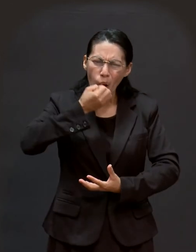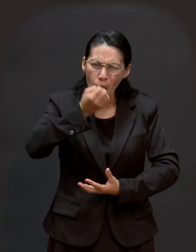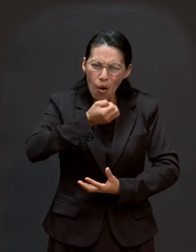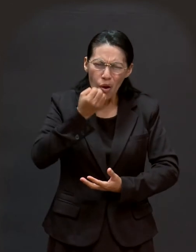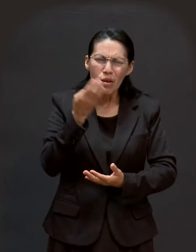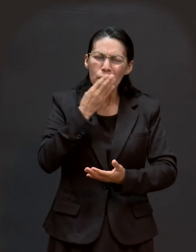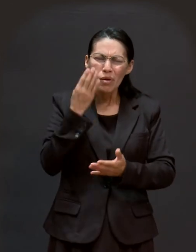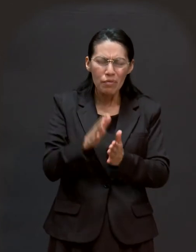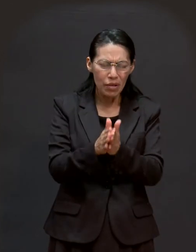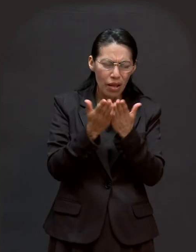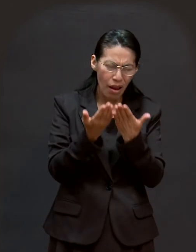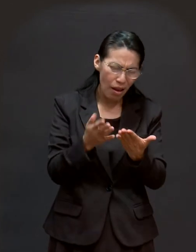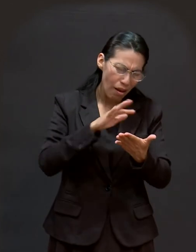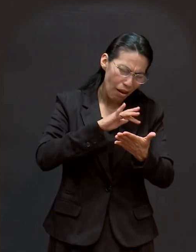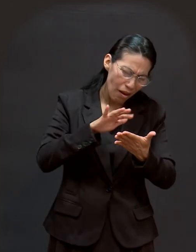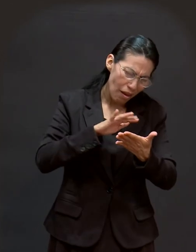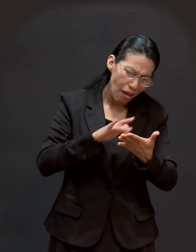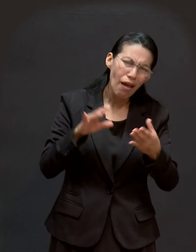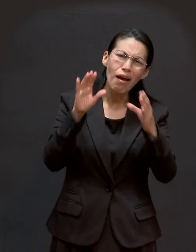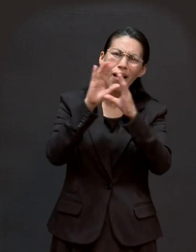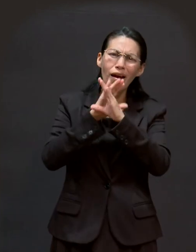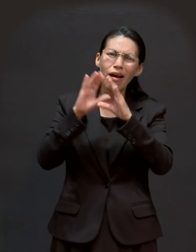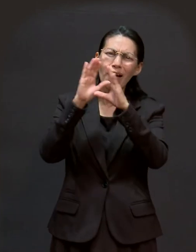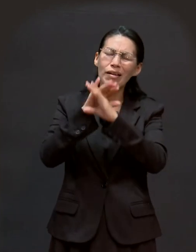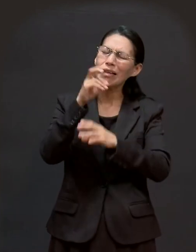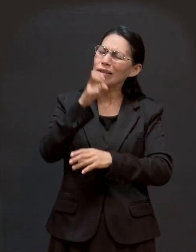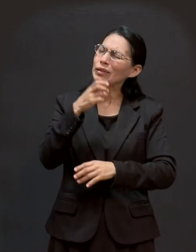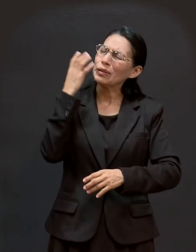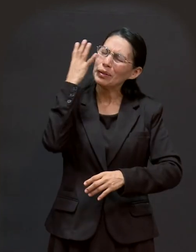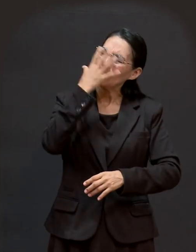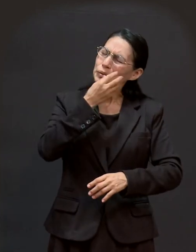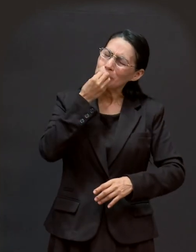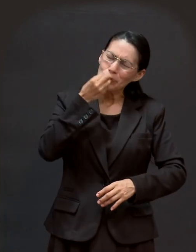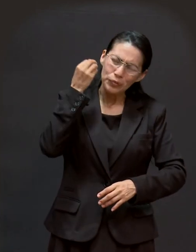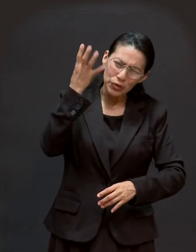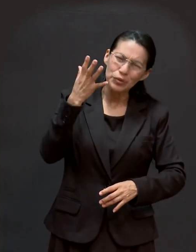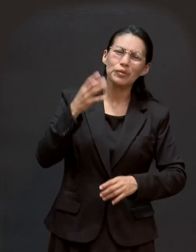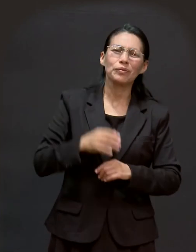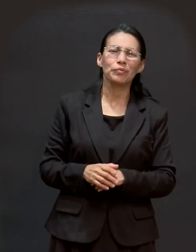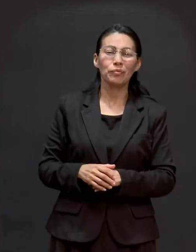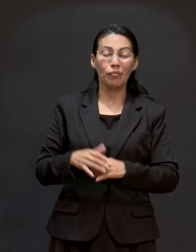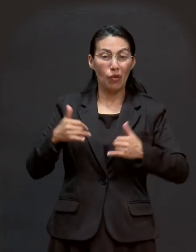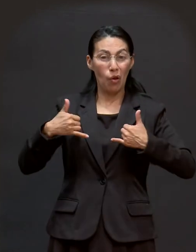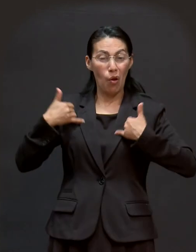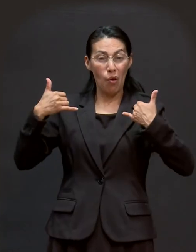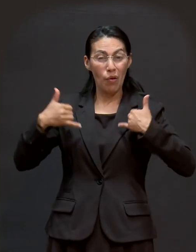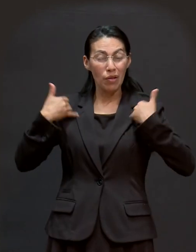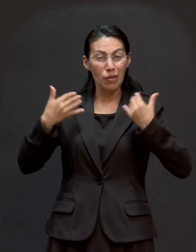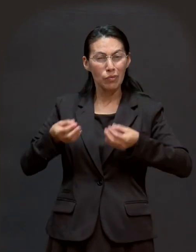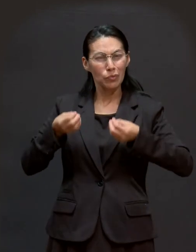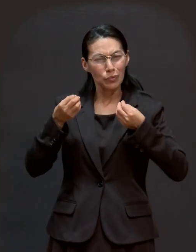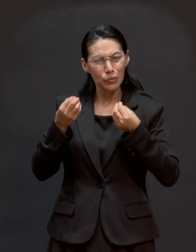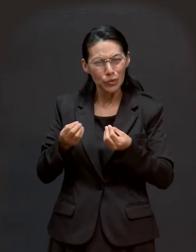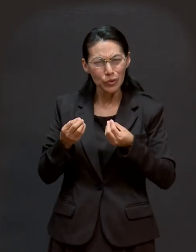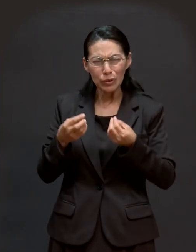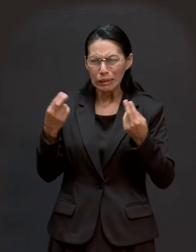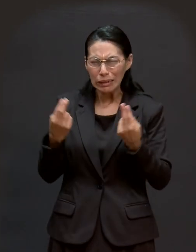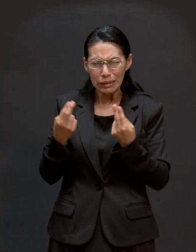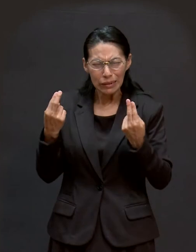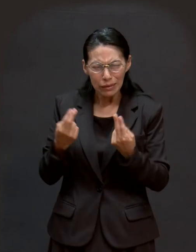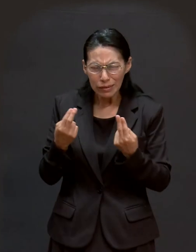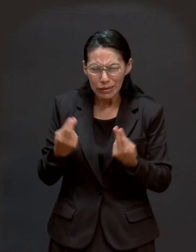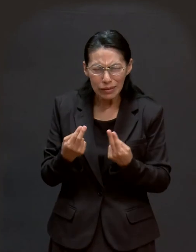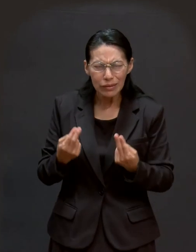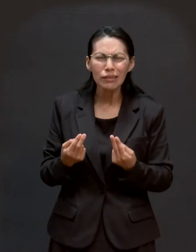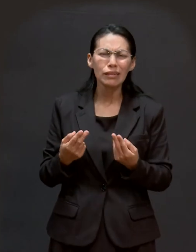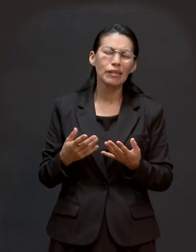oren en el campus que abran la biblia en el campus y yo estoy seguro que van a beneficiar a muchos jóvenes si están en